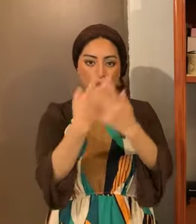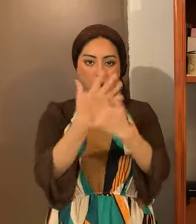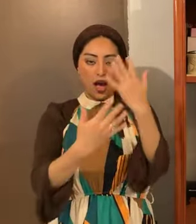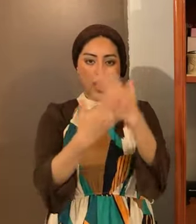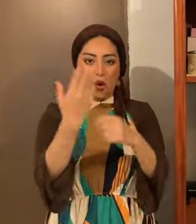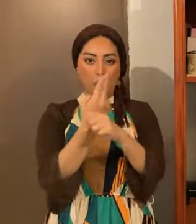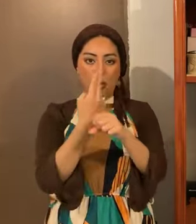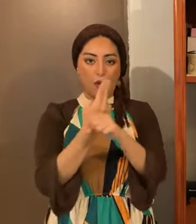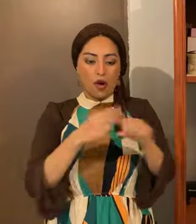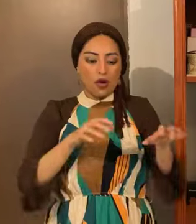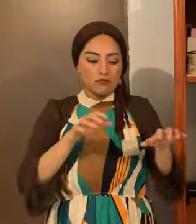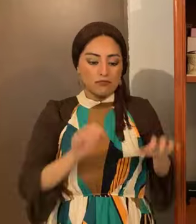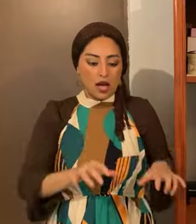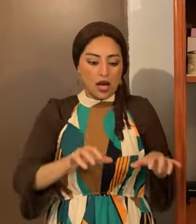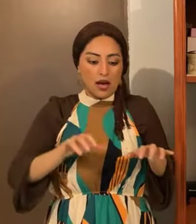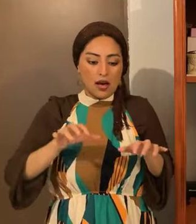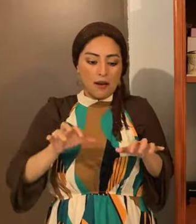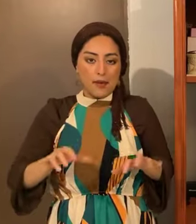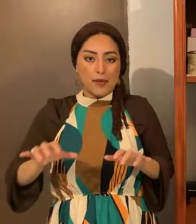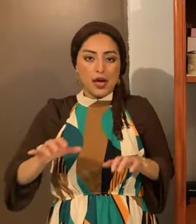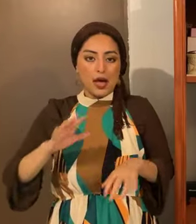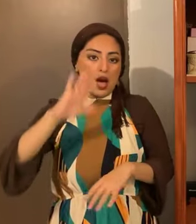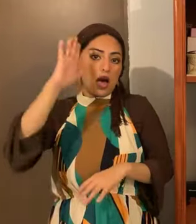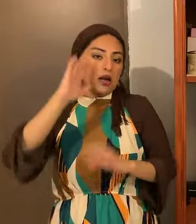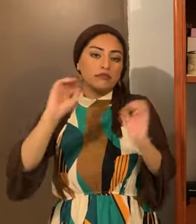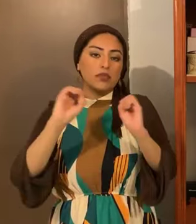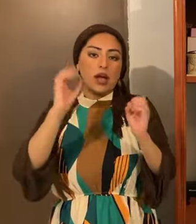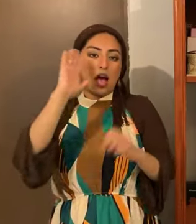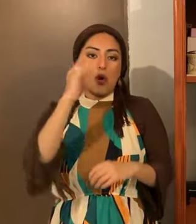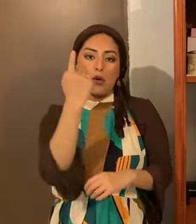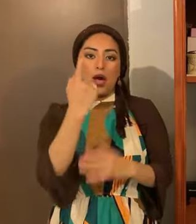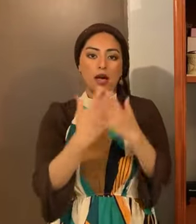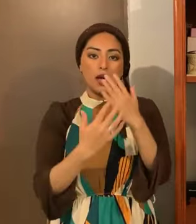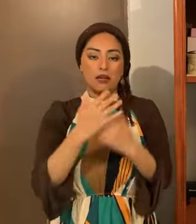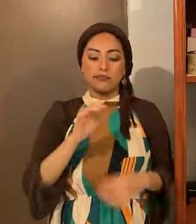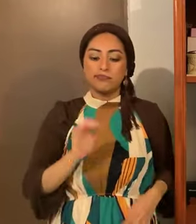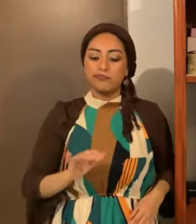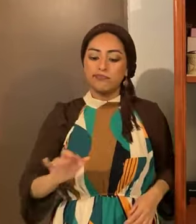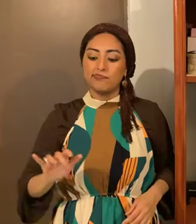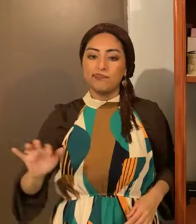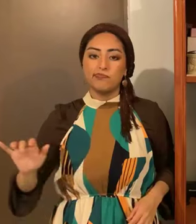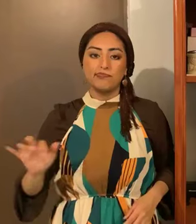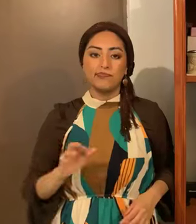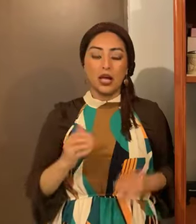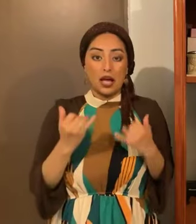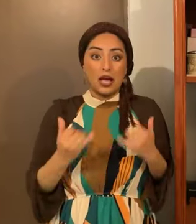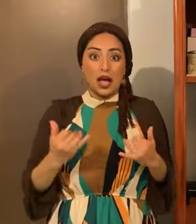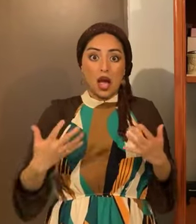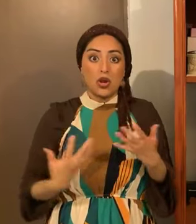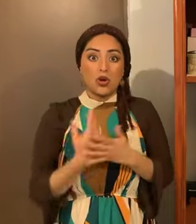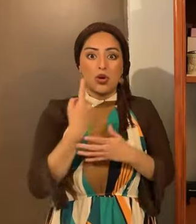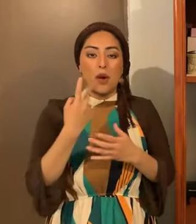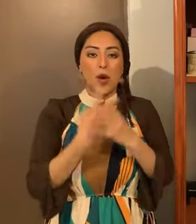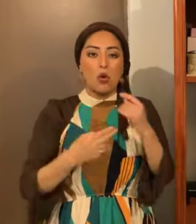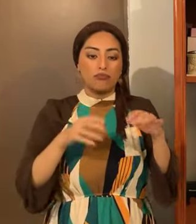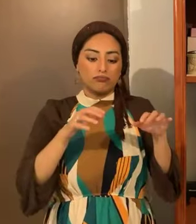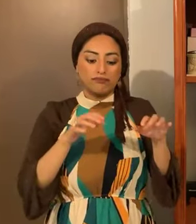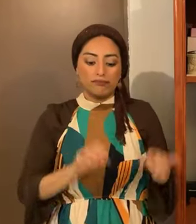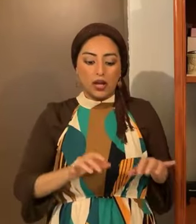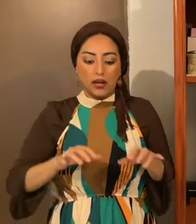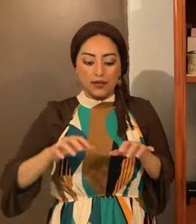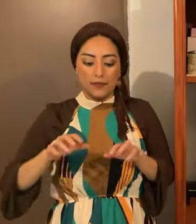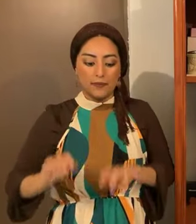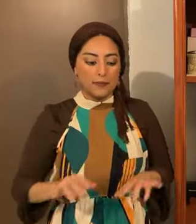Esos son acordes, ¿sí? Eso ya nos denota melodías, música más